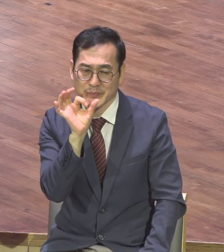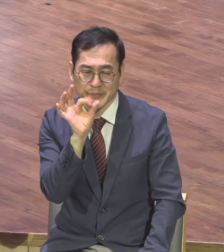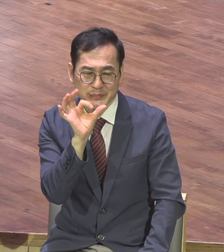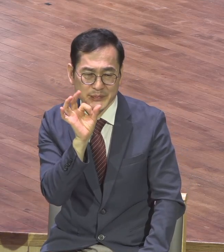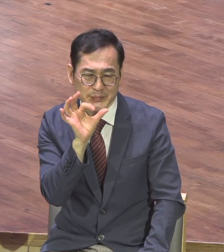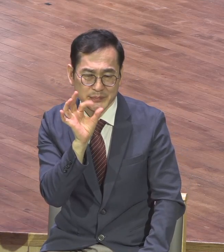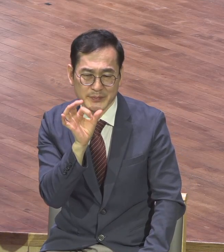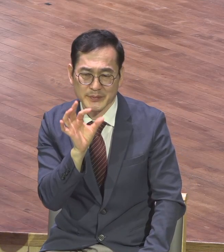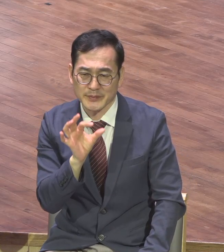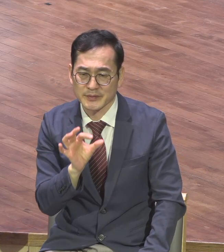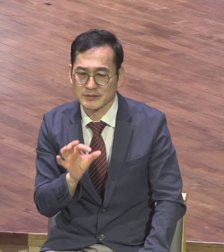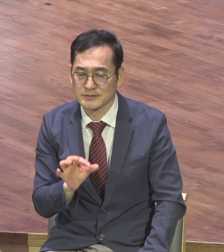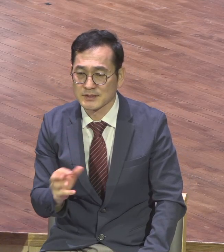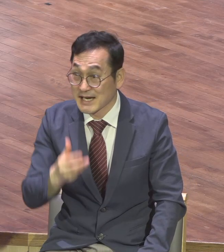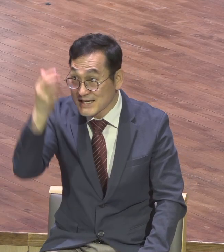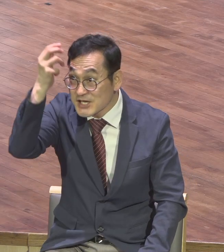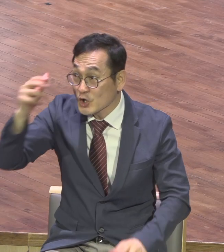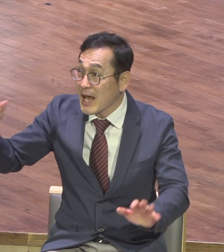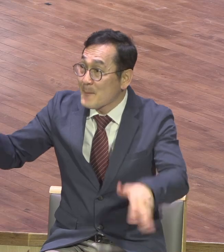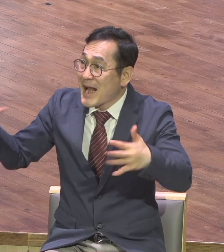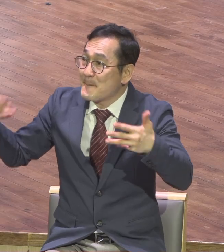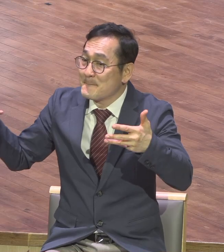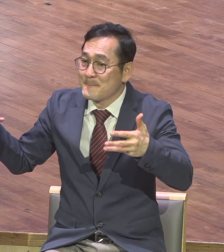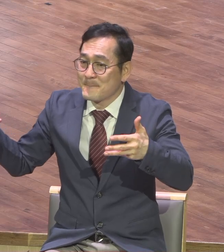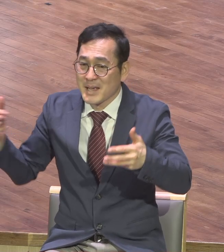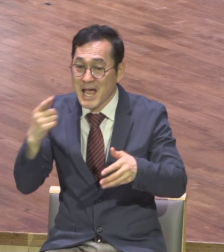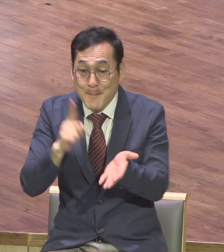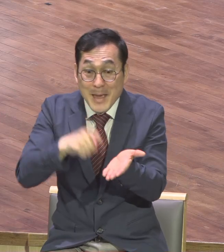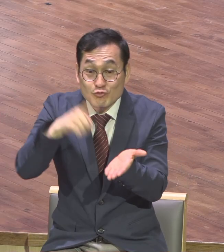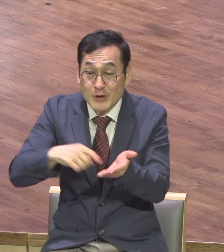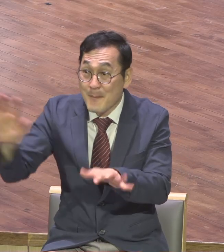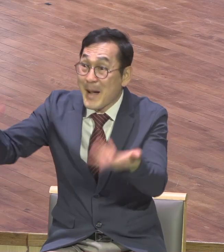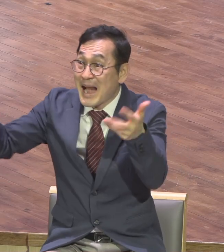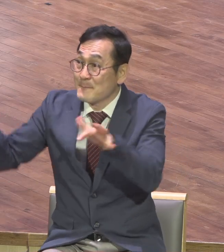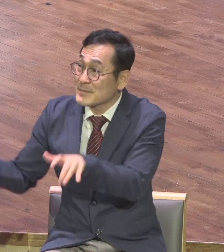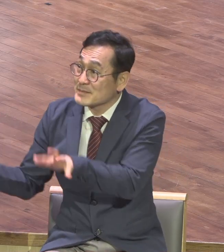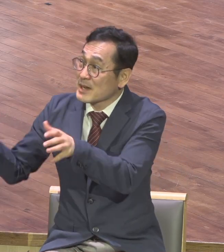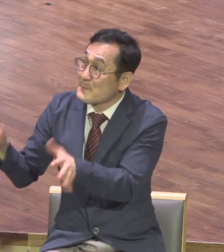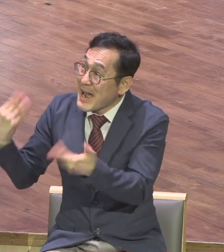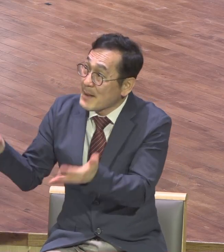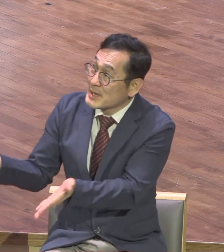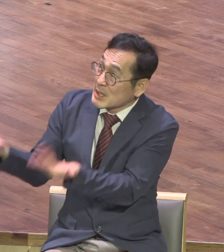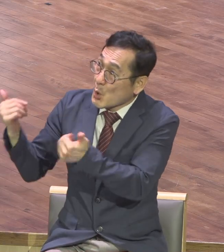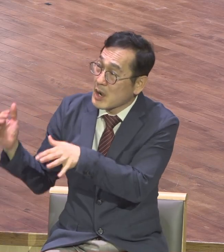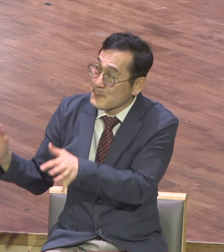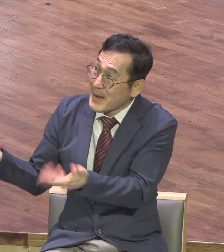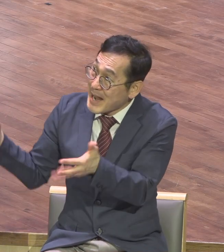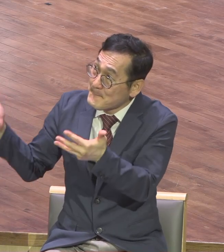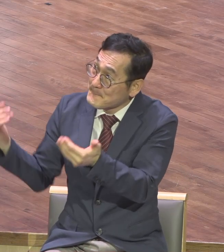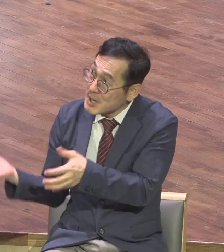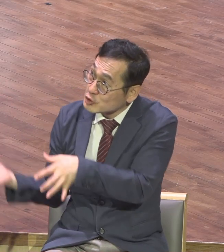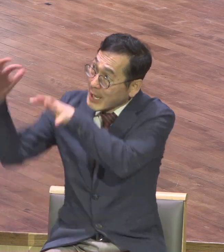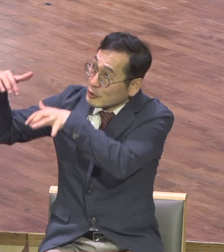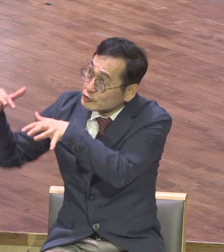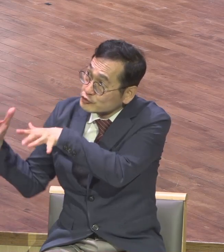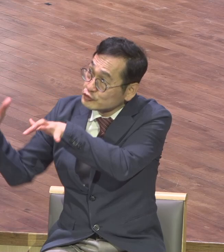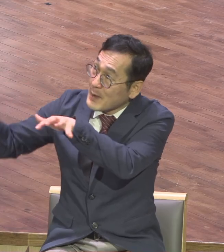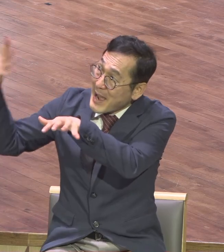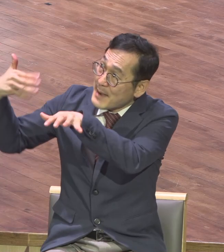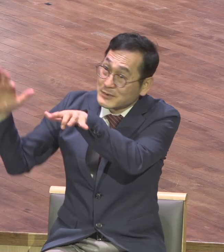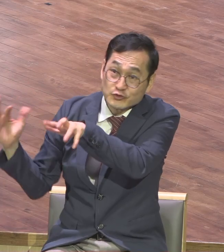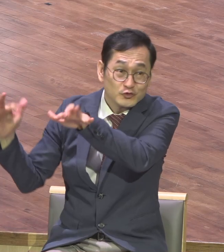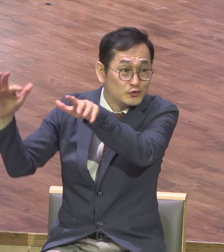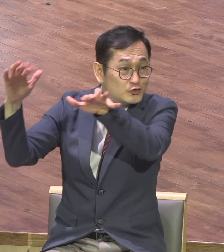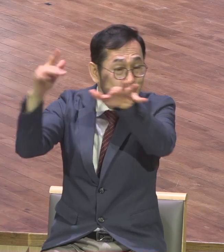뭐냐? 성령의 바람을 타야 됩니다. 이 메뚜기들이 기류를 타고 가거든요. 기류를